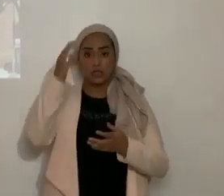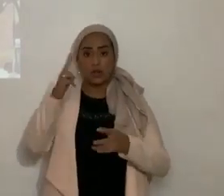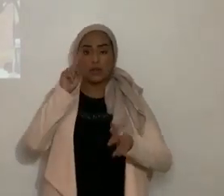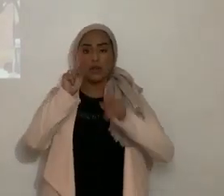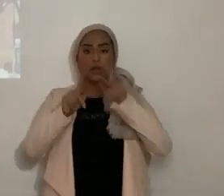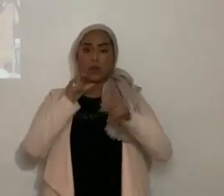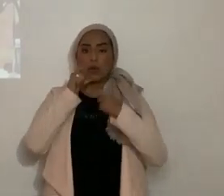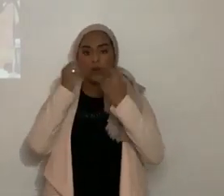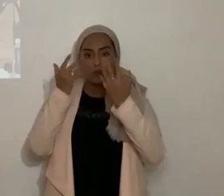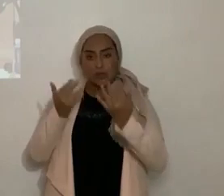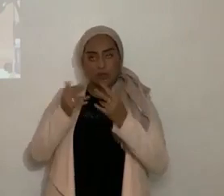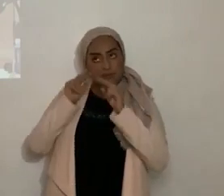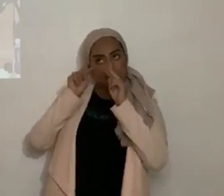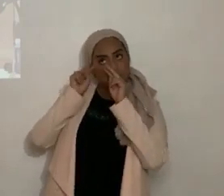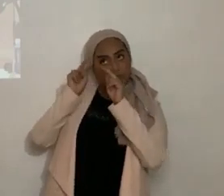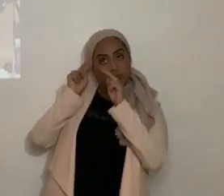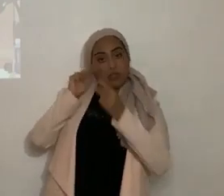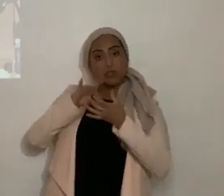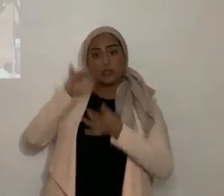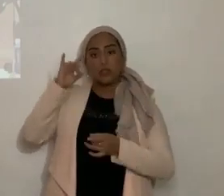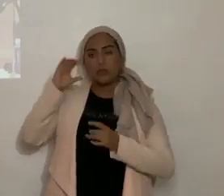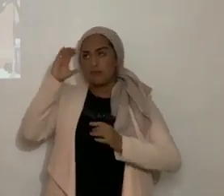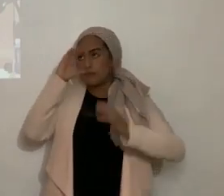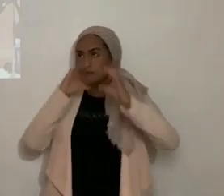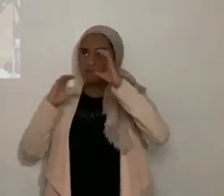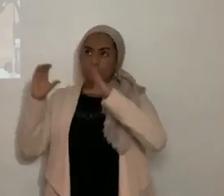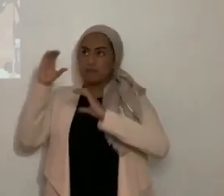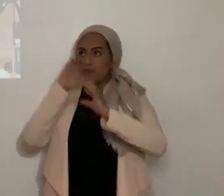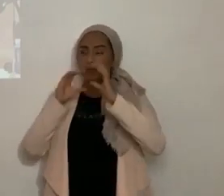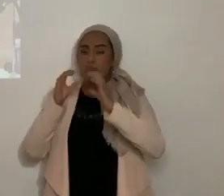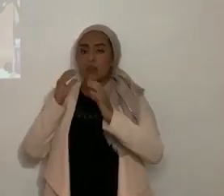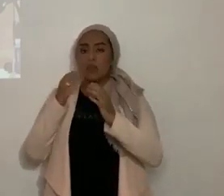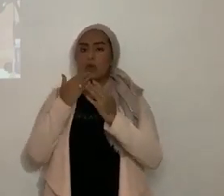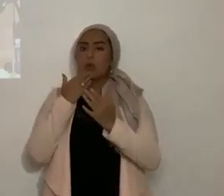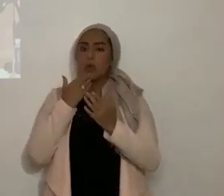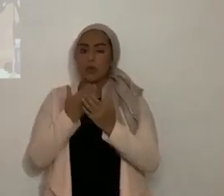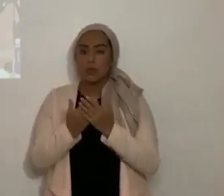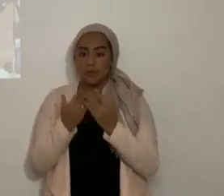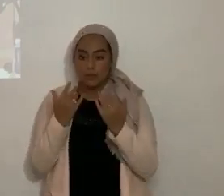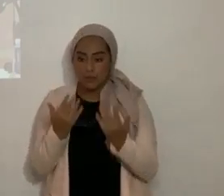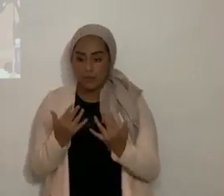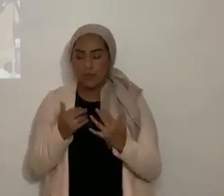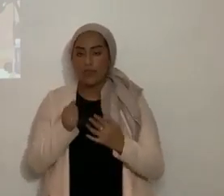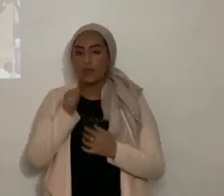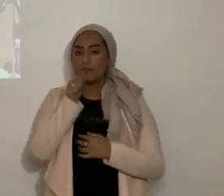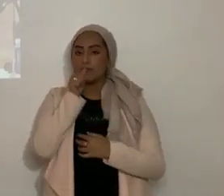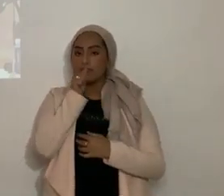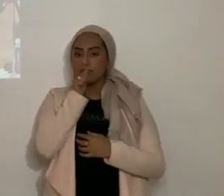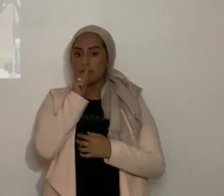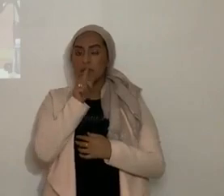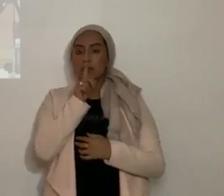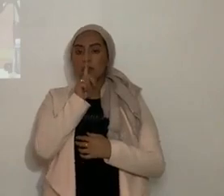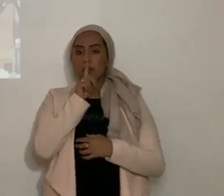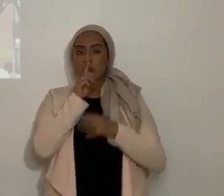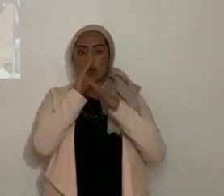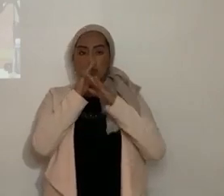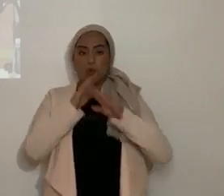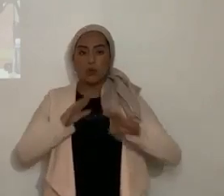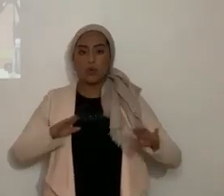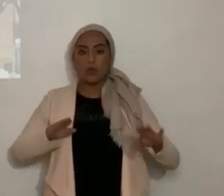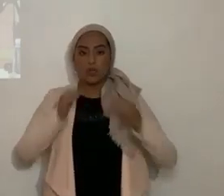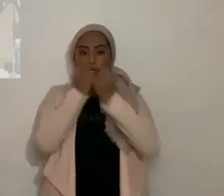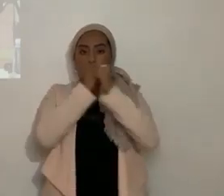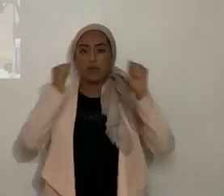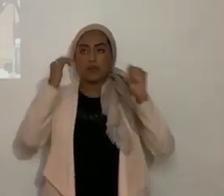él esperan, al alma que le busca. Bueno es esperar en silencio la salvación de Yahweh.